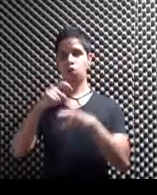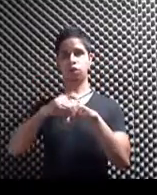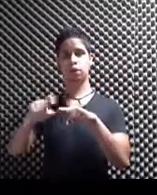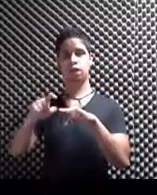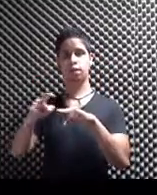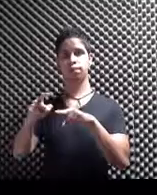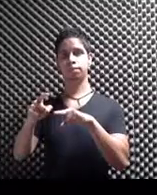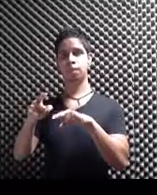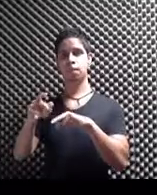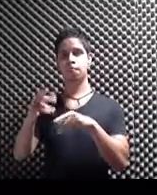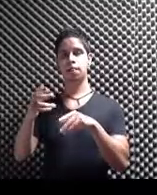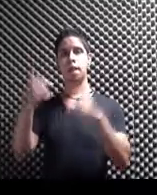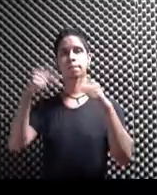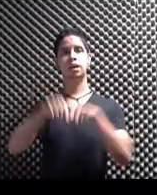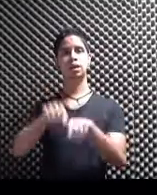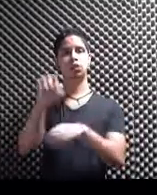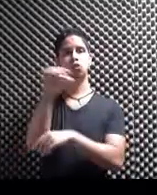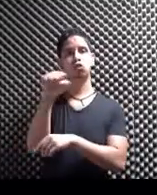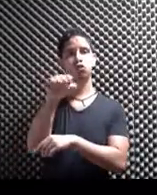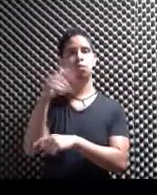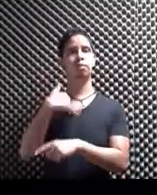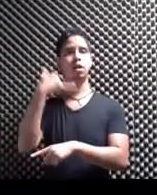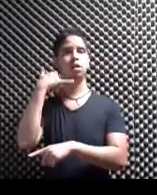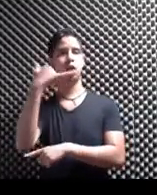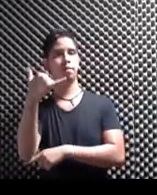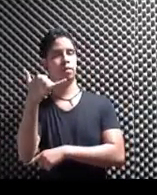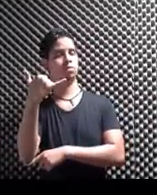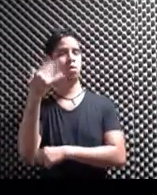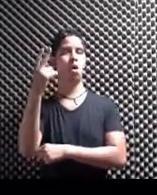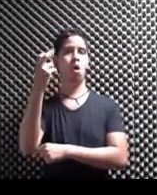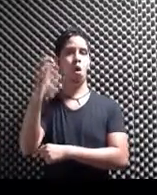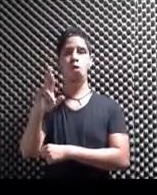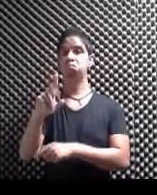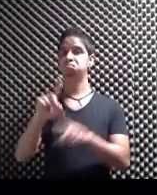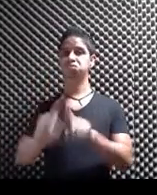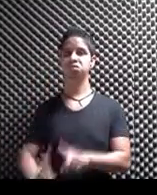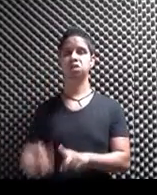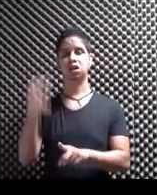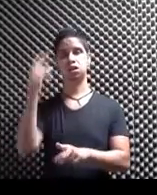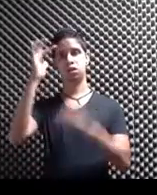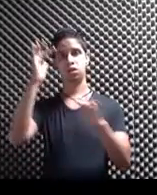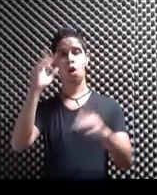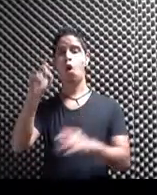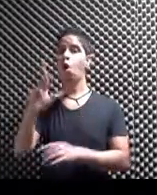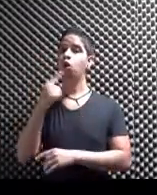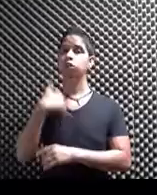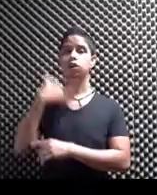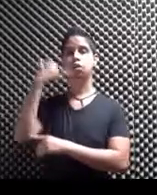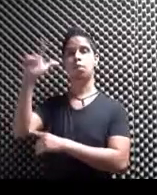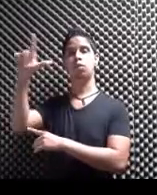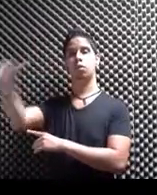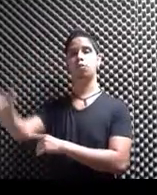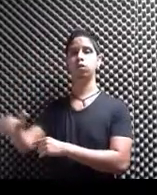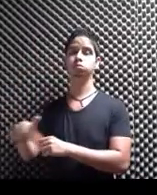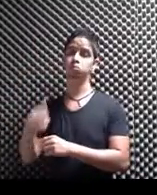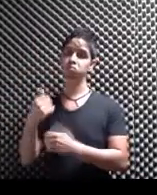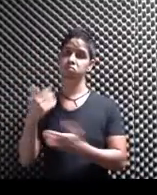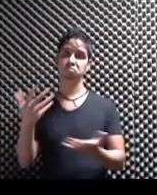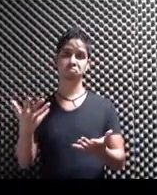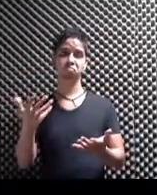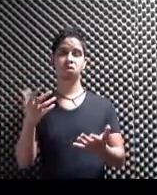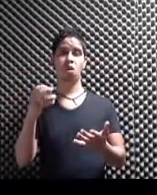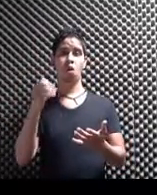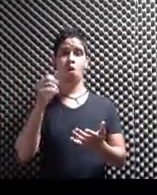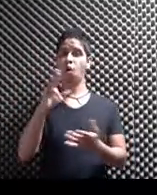mientras se esté conduciendo me llamas Algo por el estilo Muy buena O te llamo después O te llamo luego